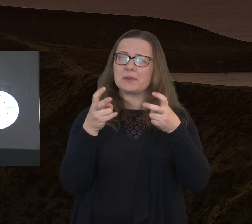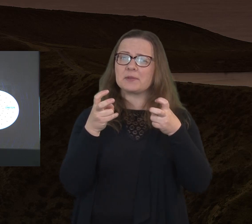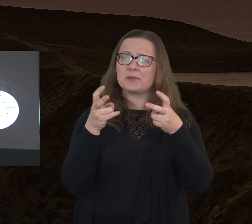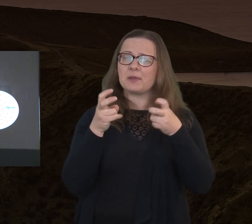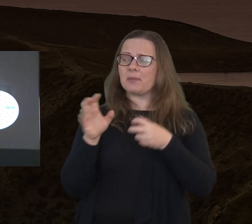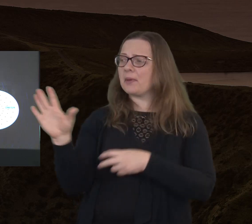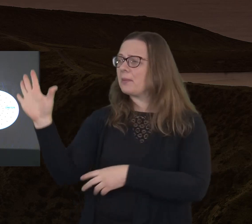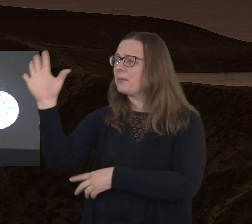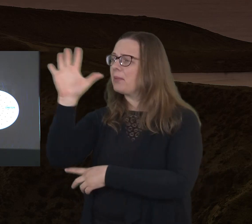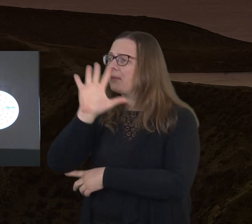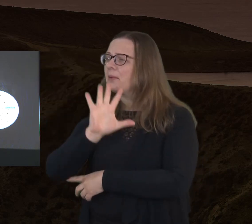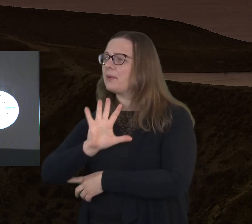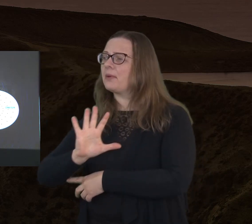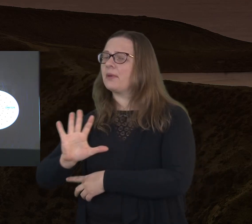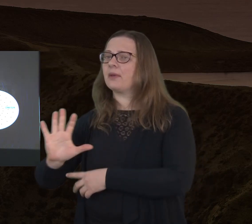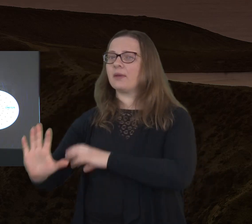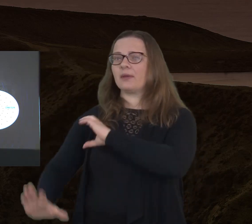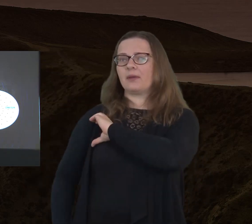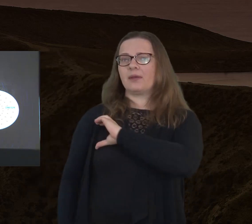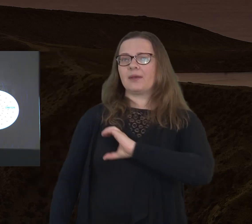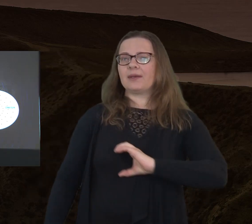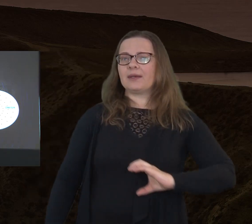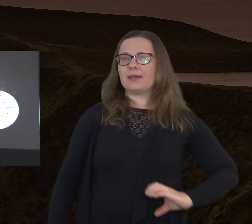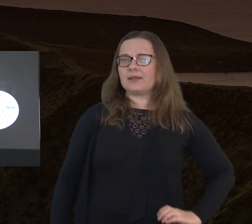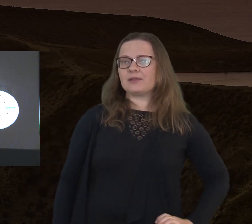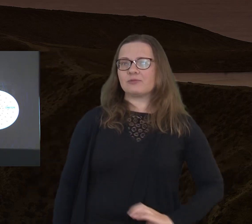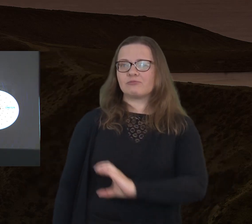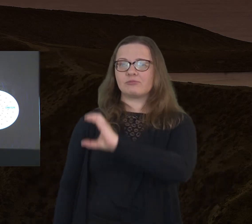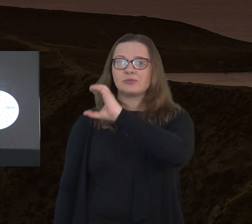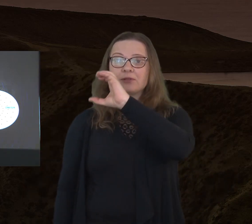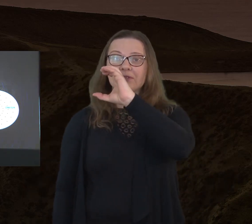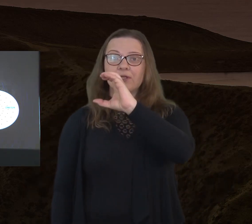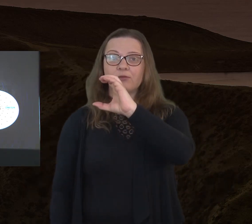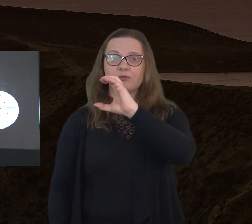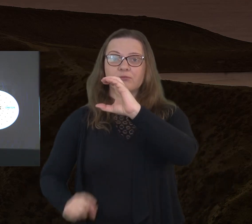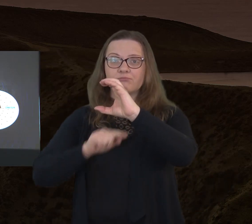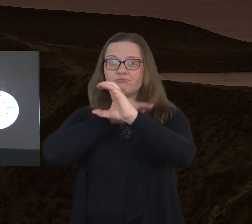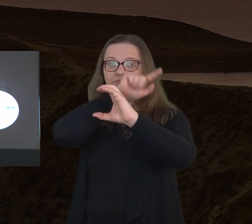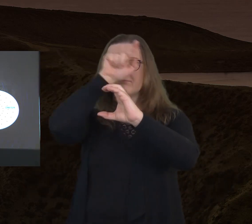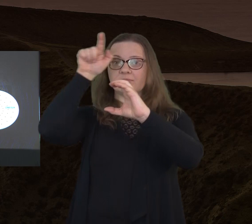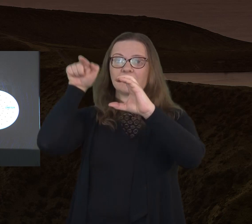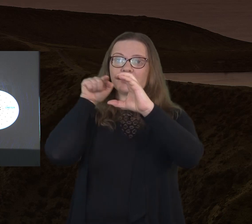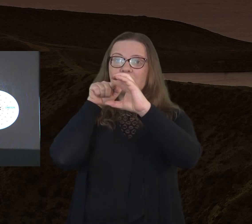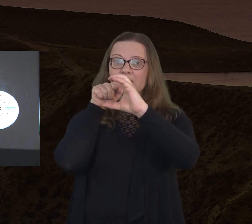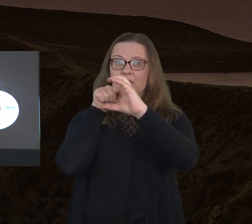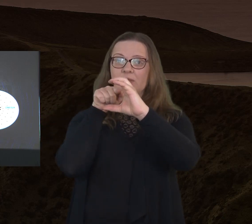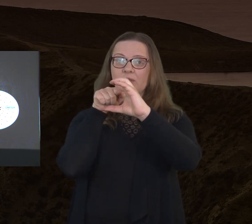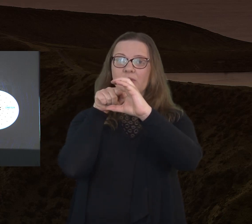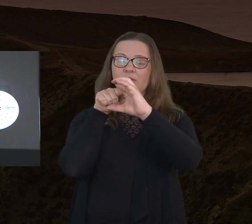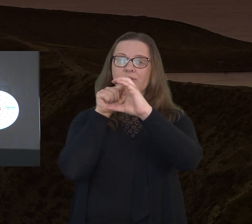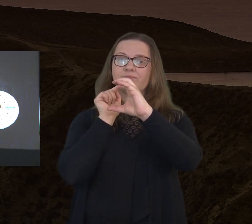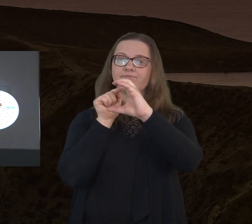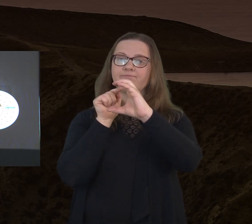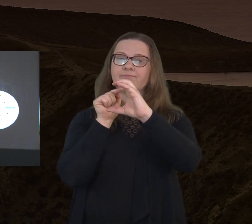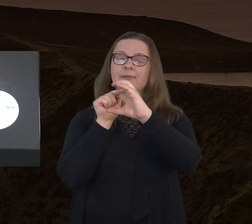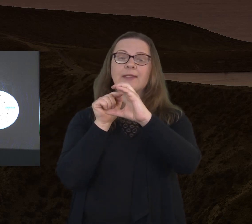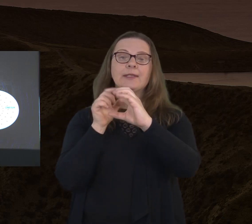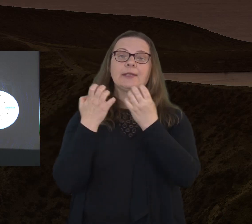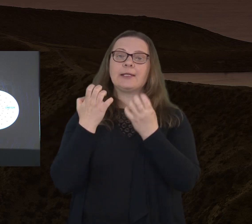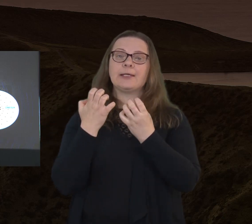tridimensionalmente, você vê Cristo é o centro, ele quer saturar, né, você,